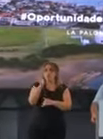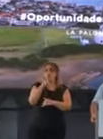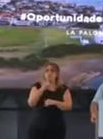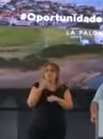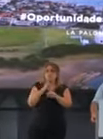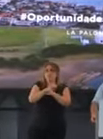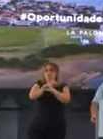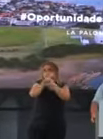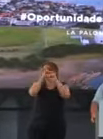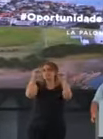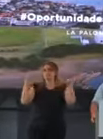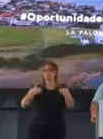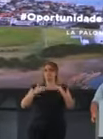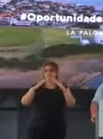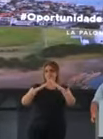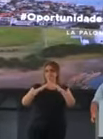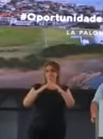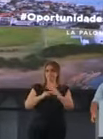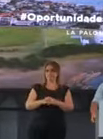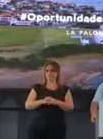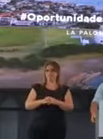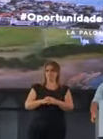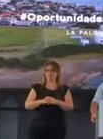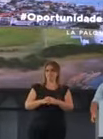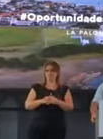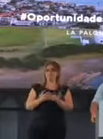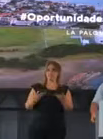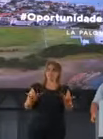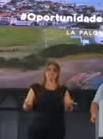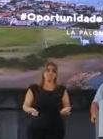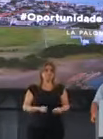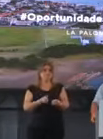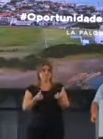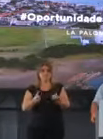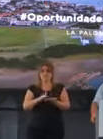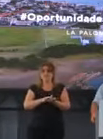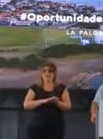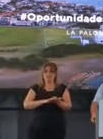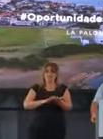Todos los días levantarse en su casa. Y no tener una razón para esforzarse.